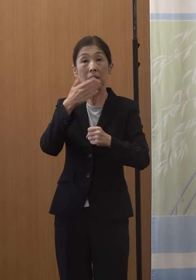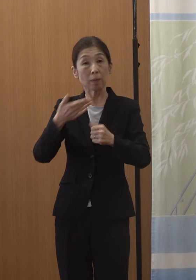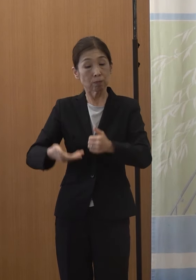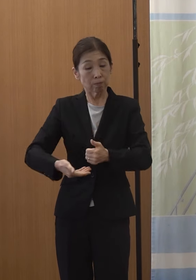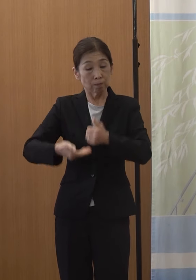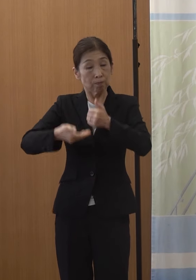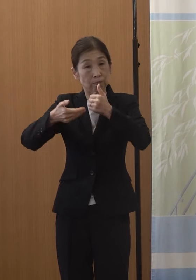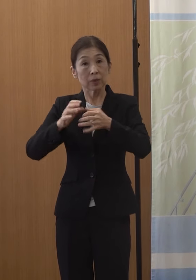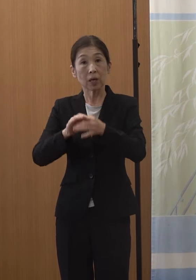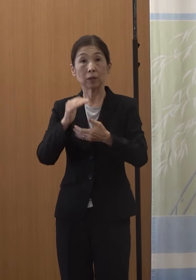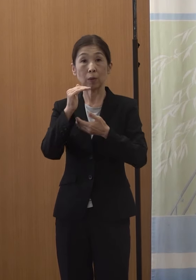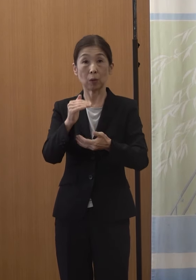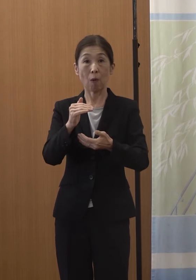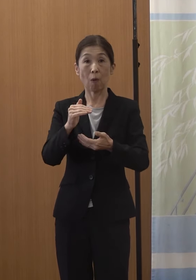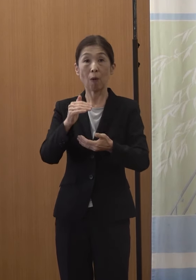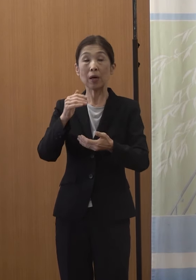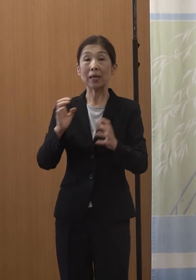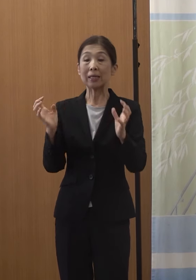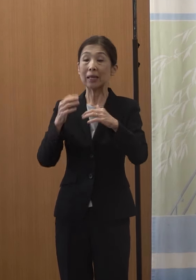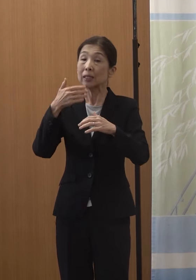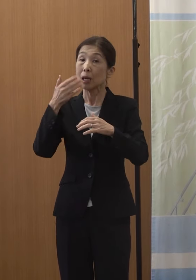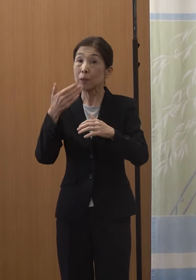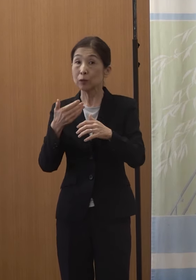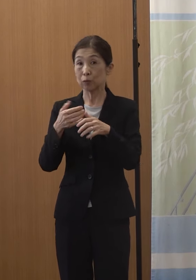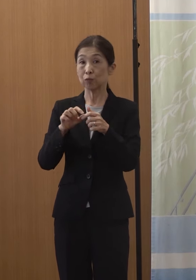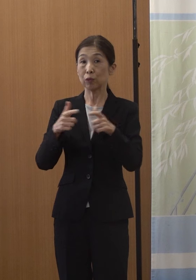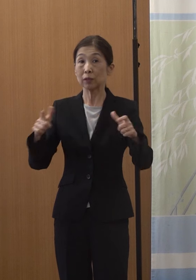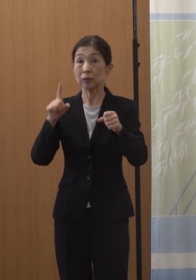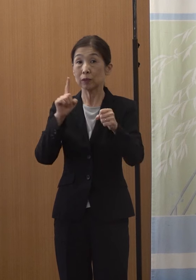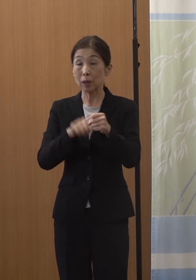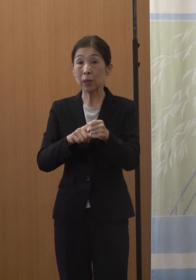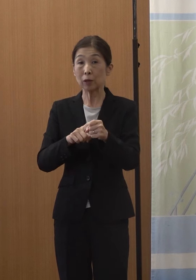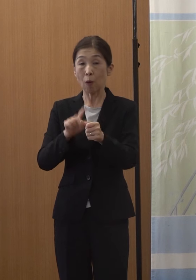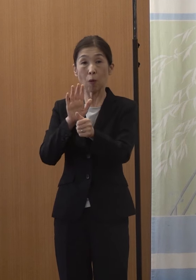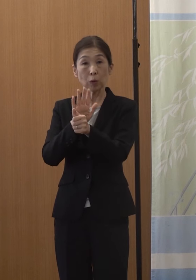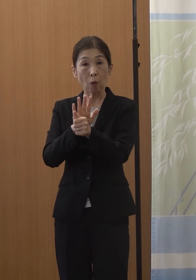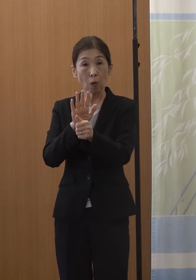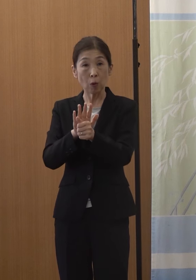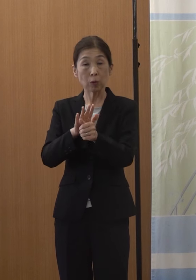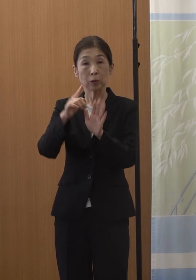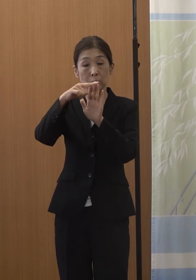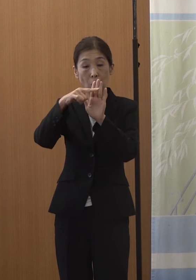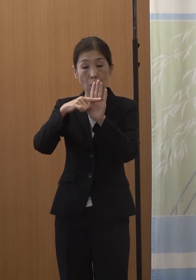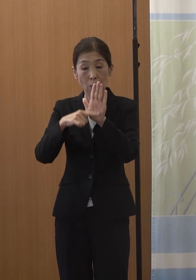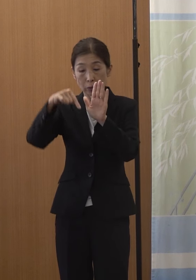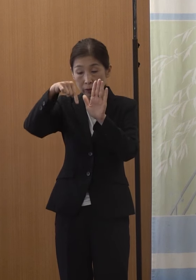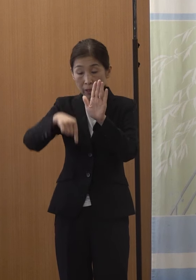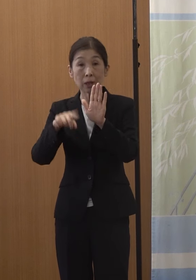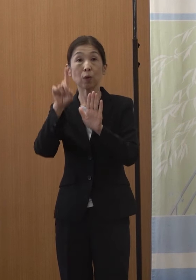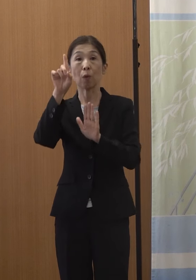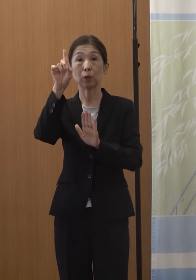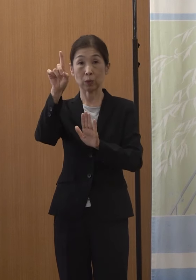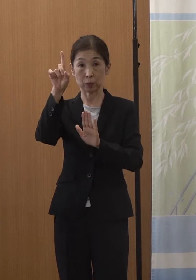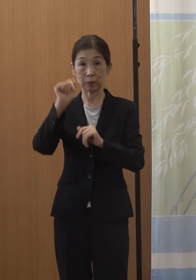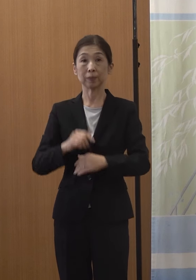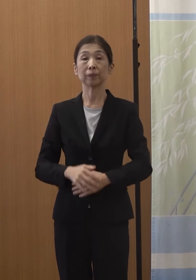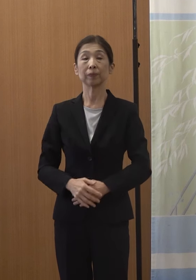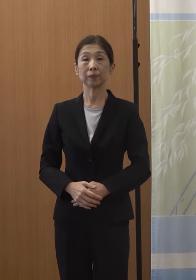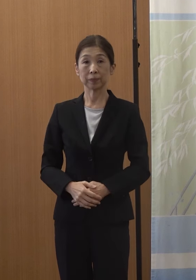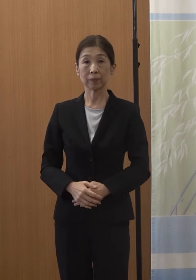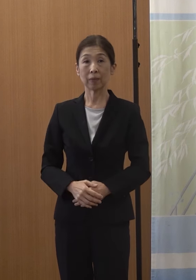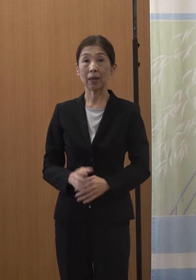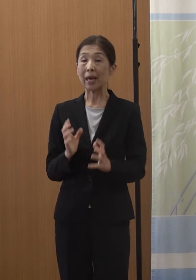、野菜摂取促進事業への協力という項目の取り組みの一つであります。